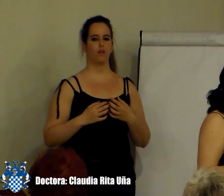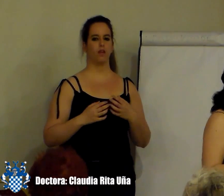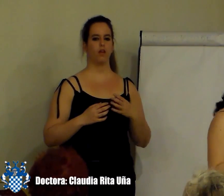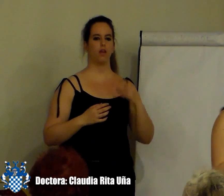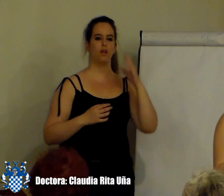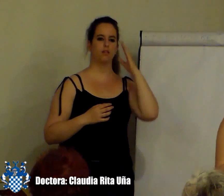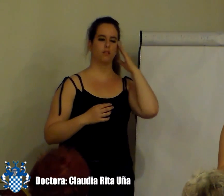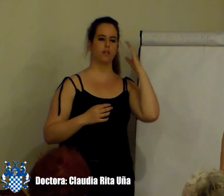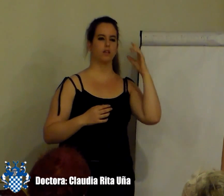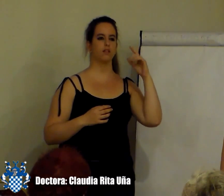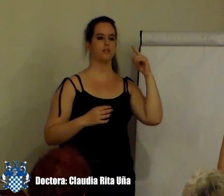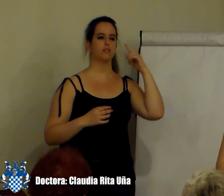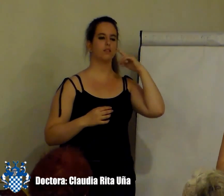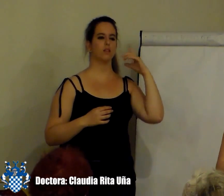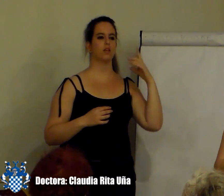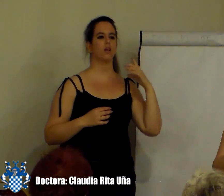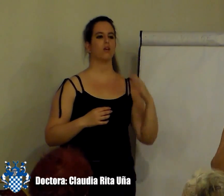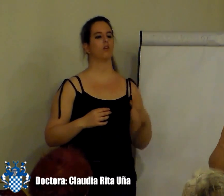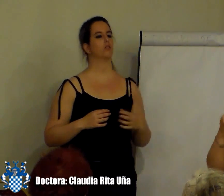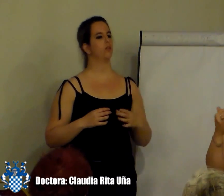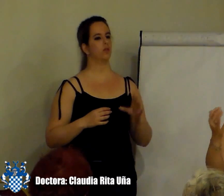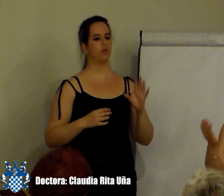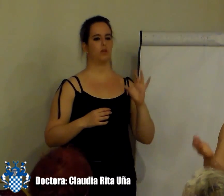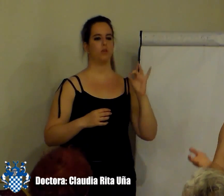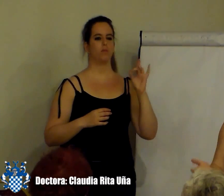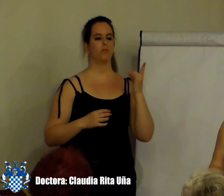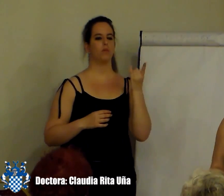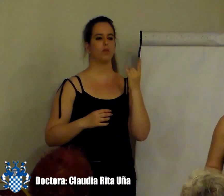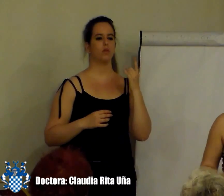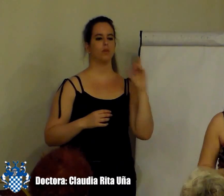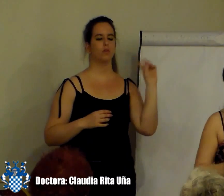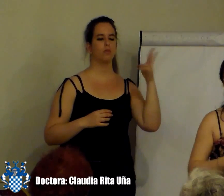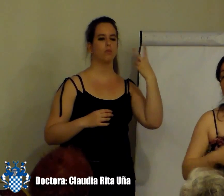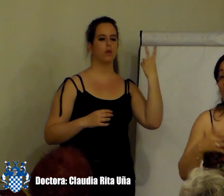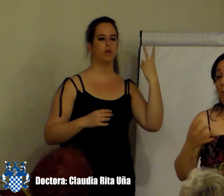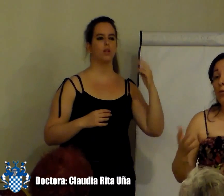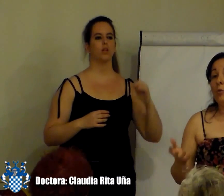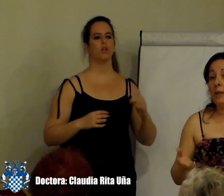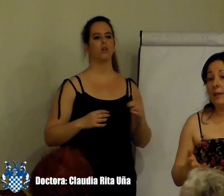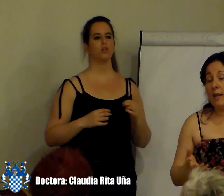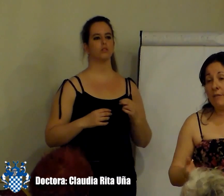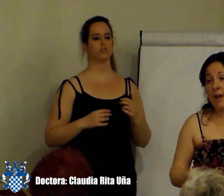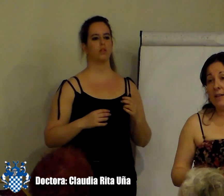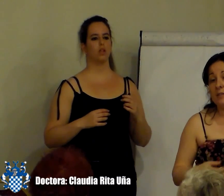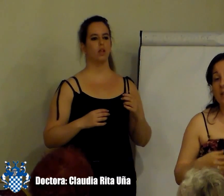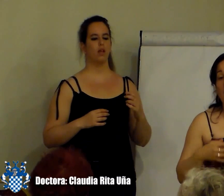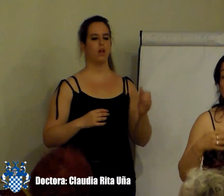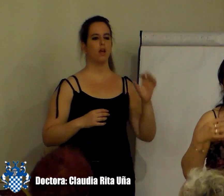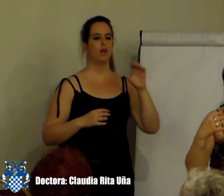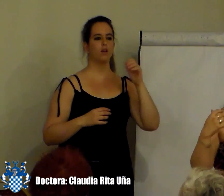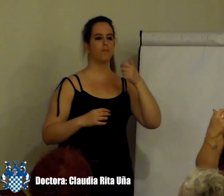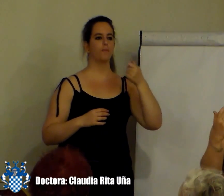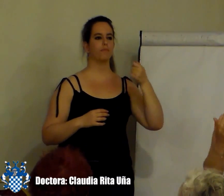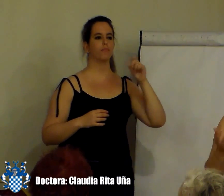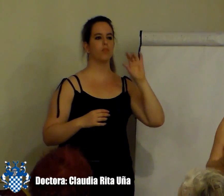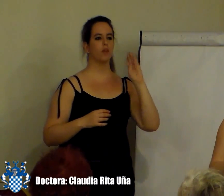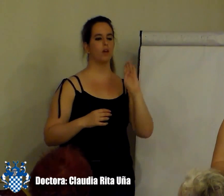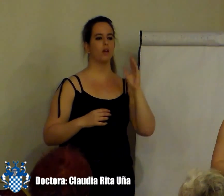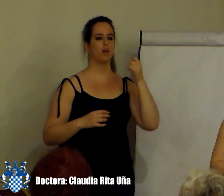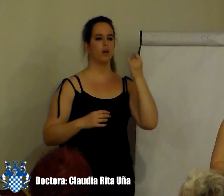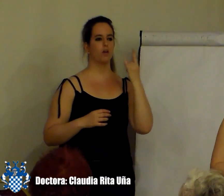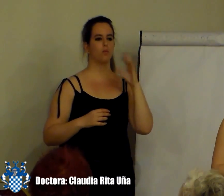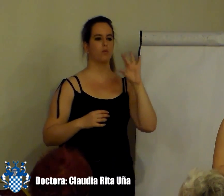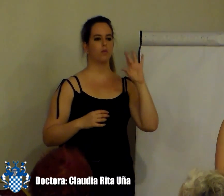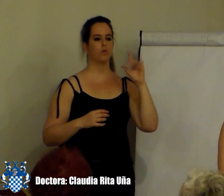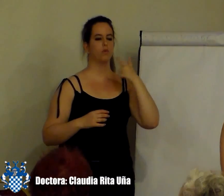estrés psíquico por duelos no resueltos, maltratos infantiles o abusos durante la infancia, maltrato